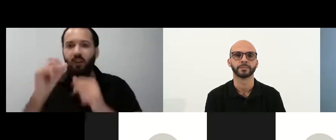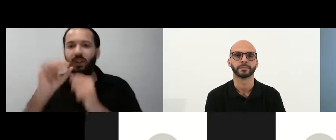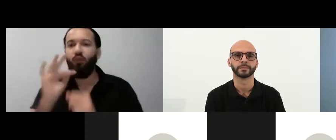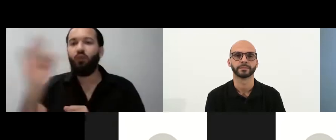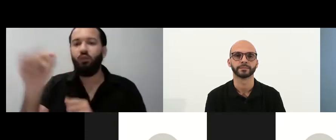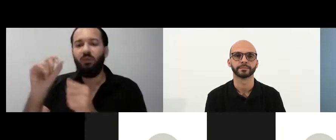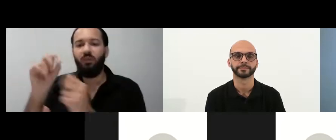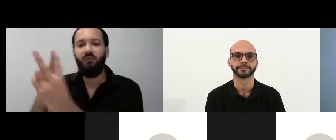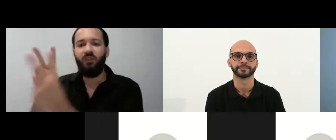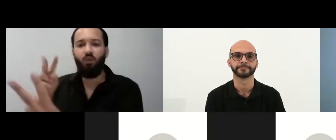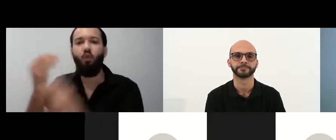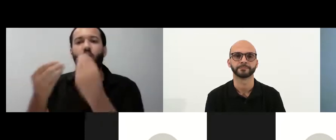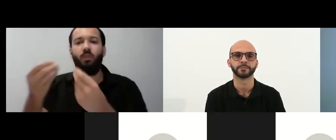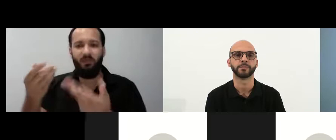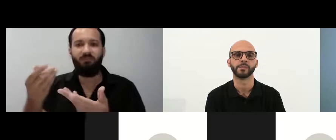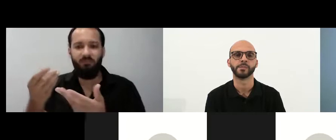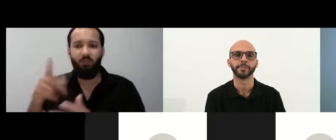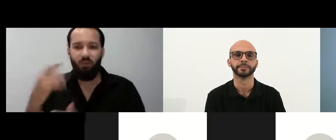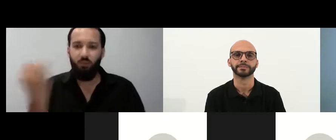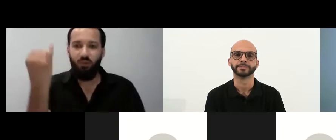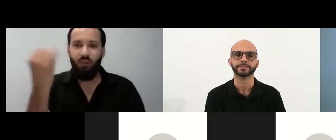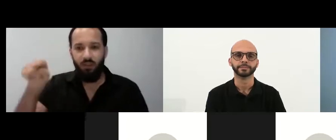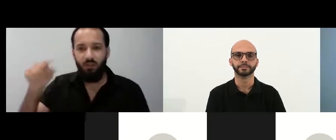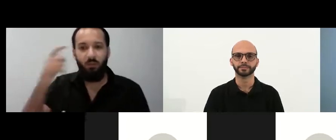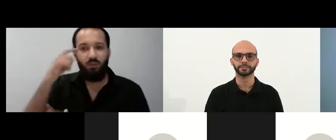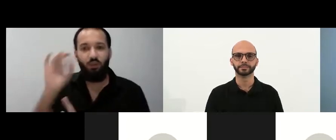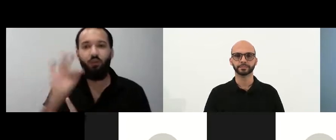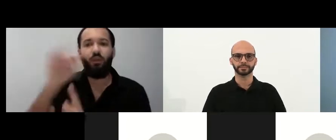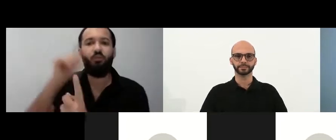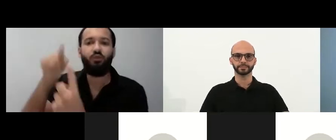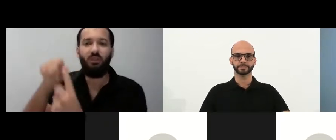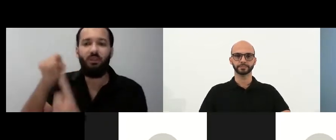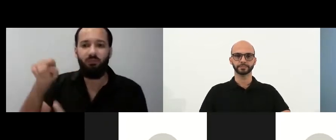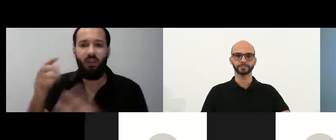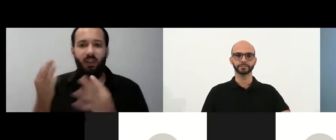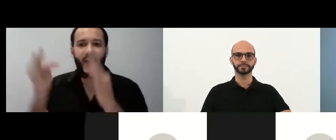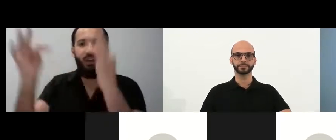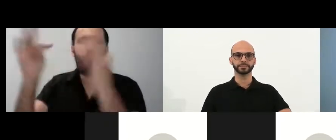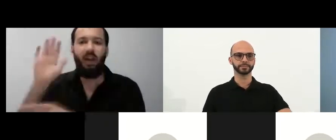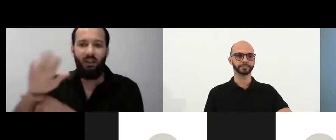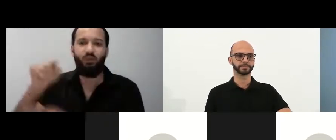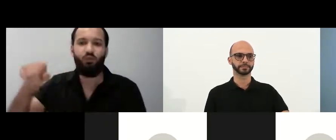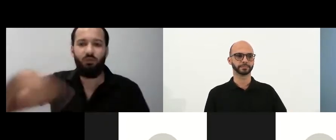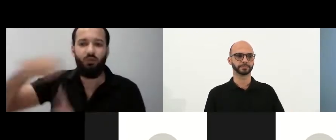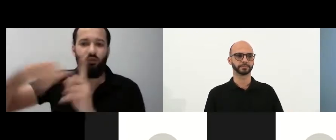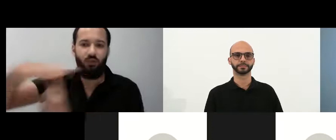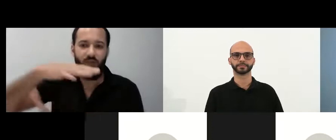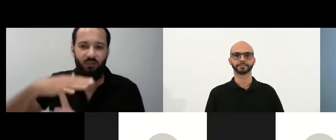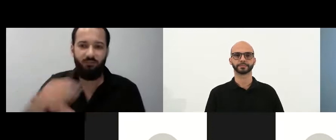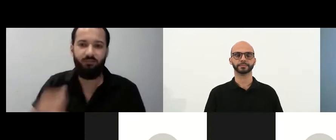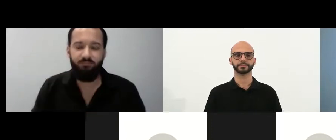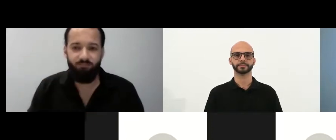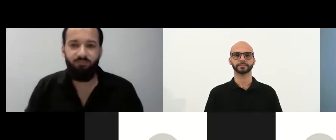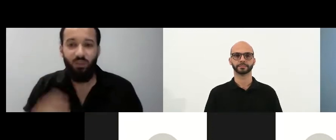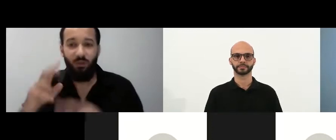melhorar as leituras, como que o ensino remoto pode proporcionar e mostrar o seu papel de